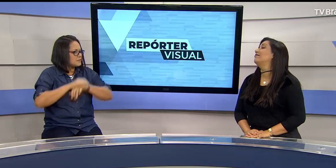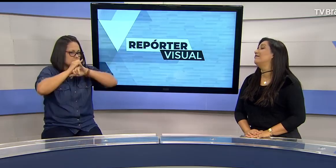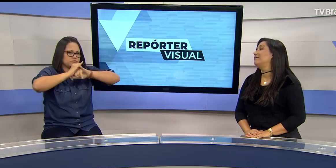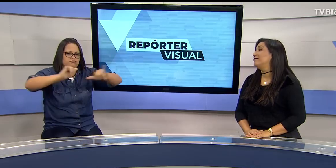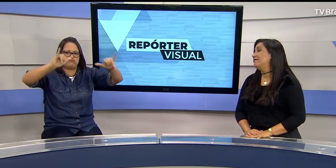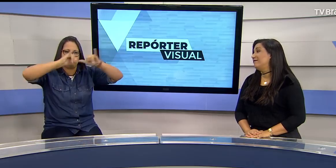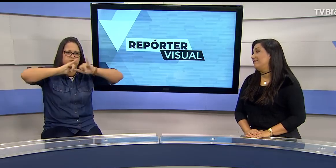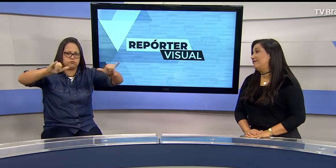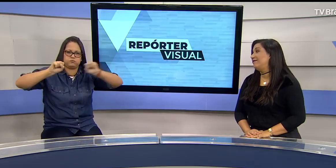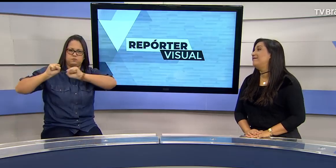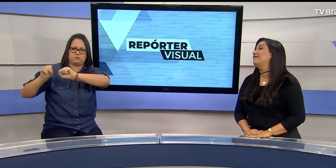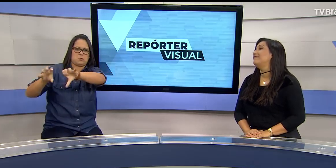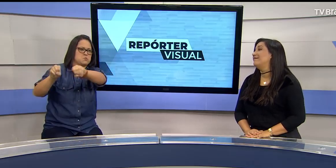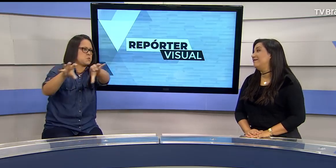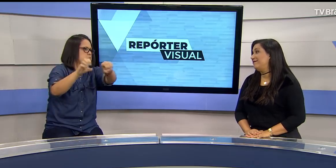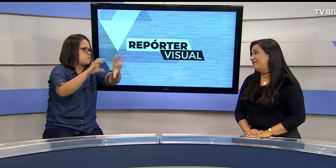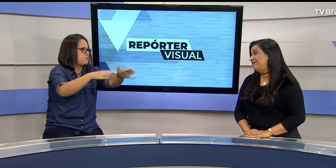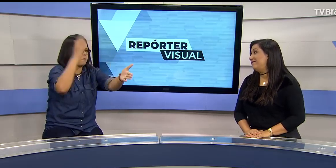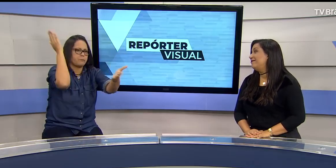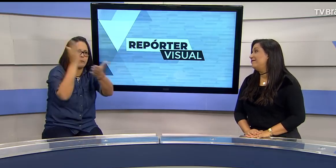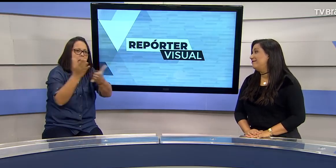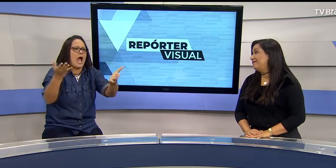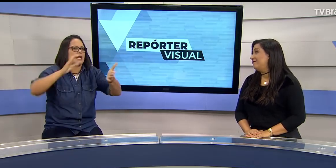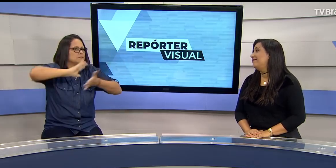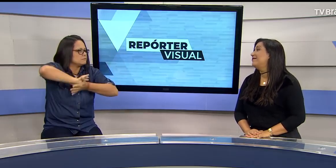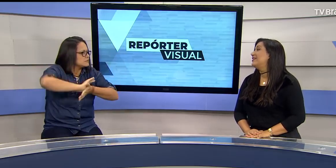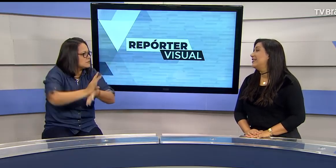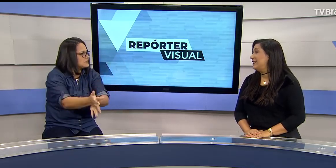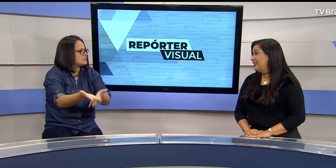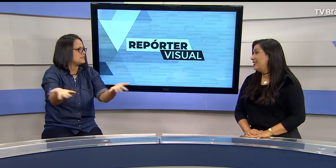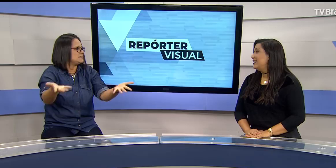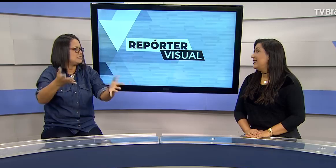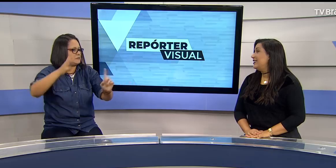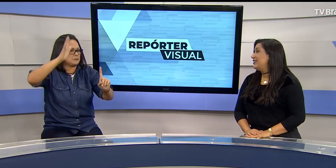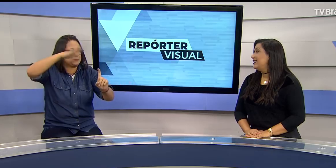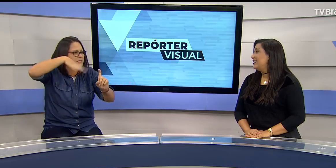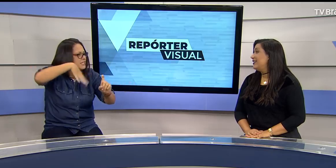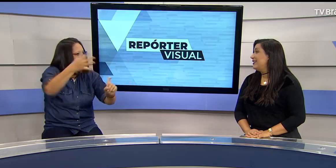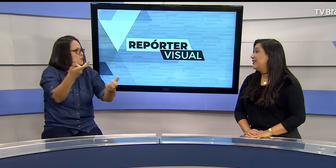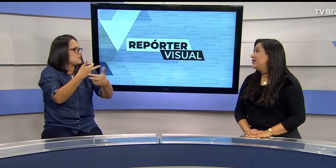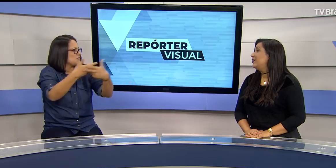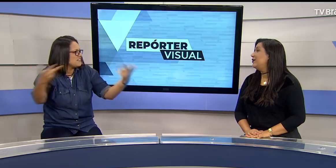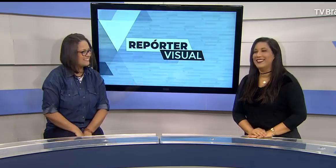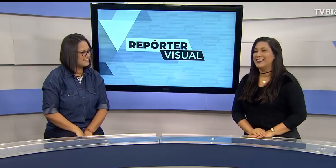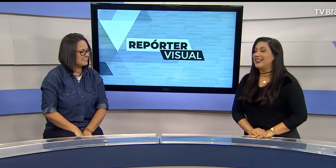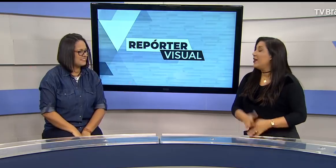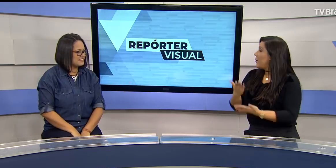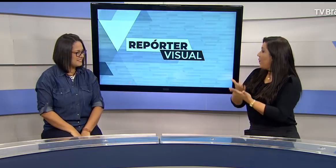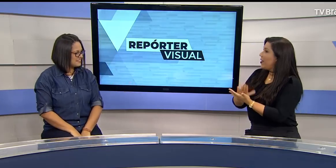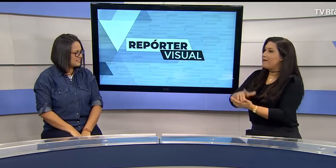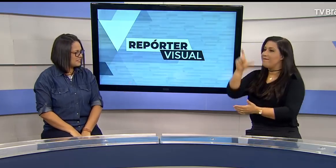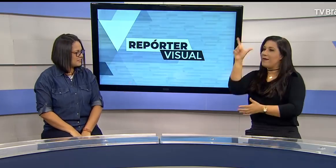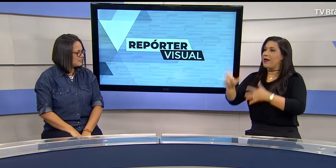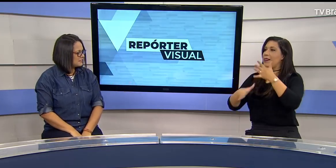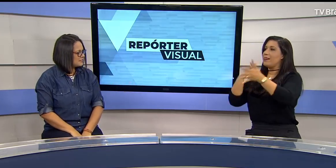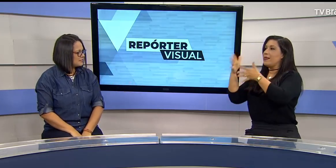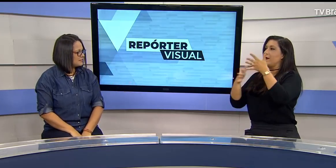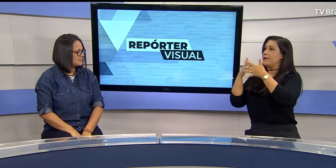de acabar com a discriminação linguística, contribuir também para a quebra de rótulos. O intérprete de Libras, ele chama